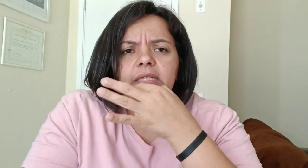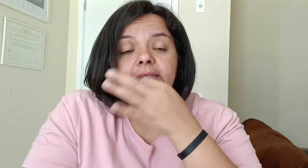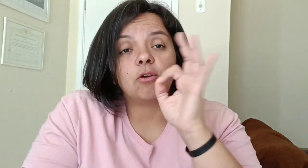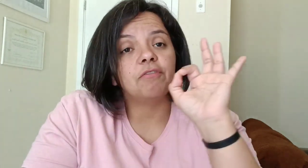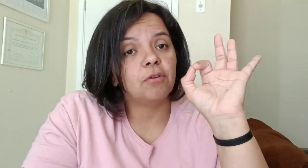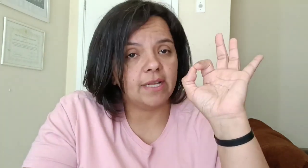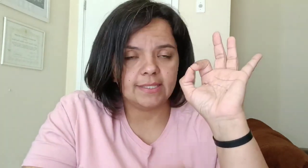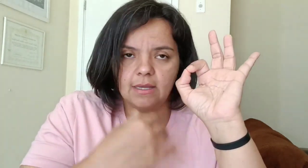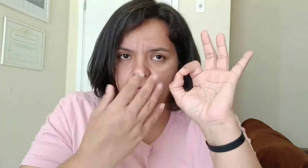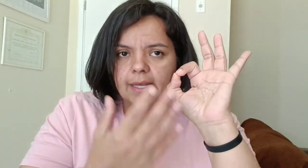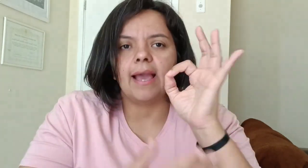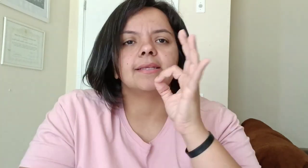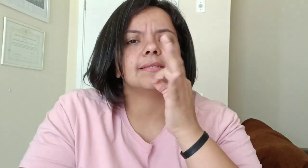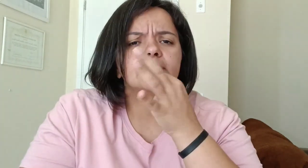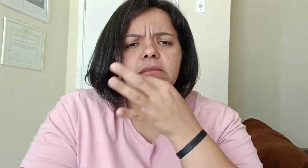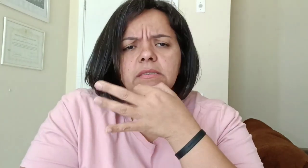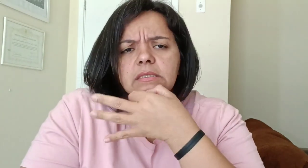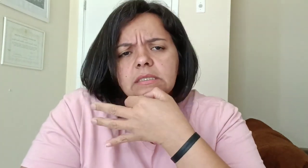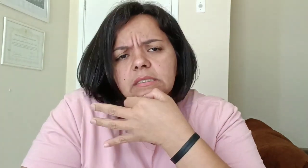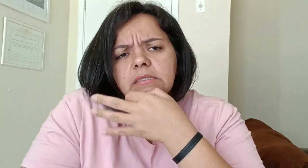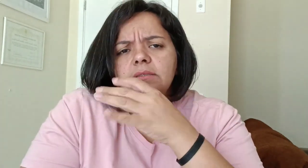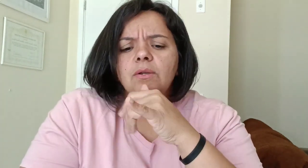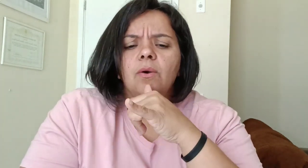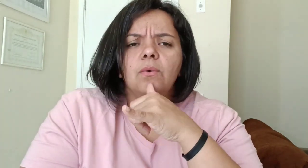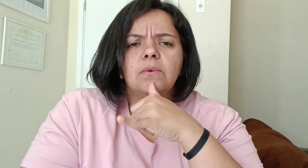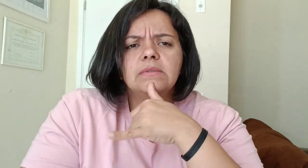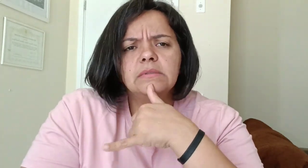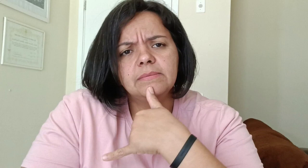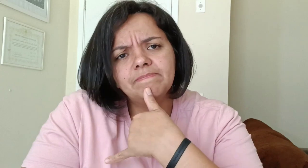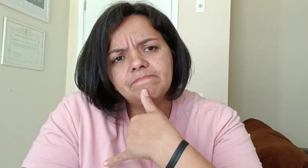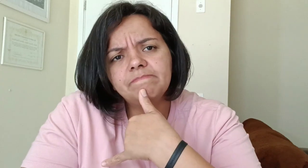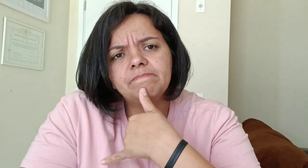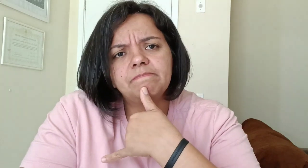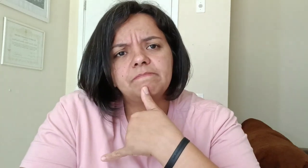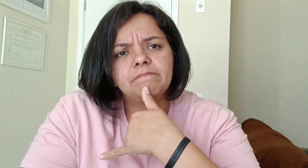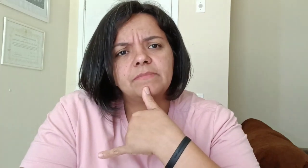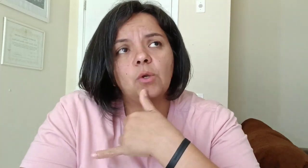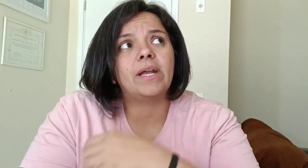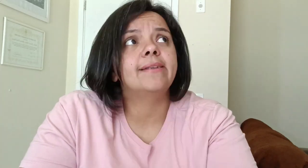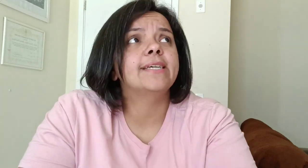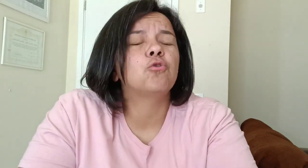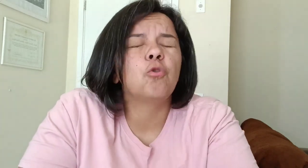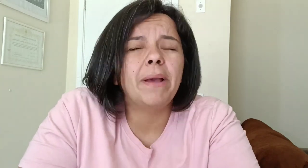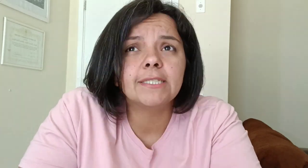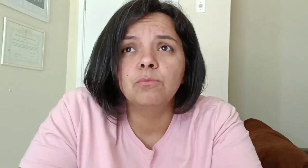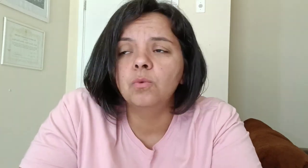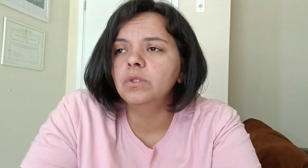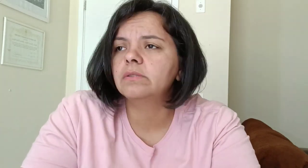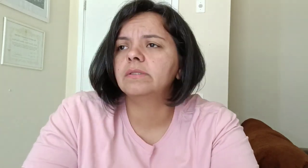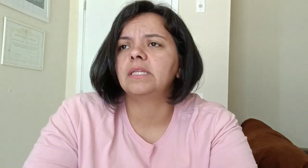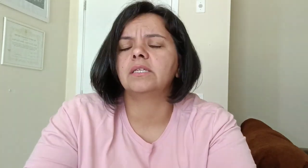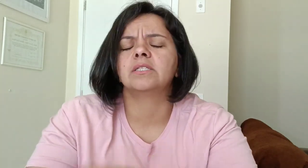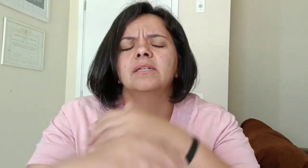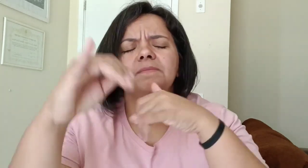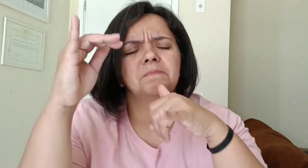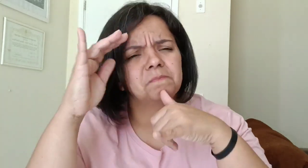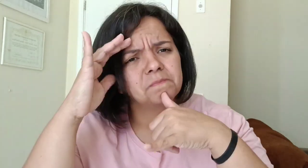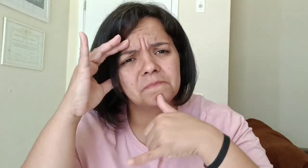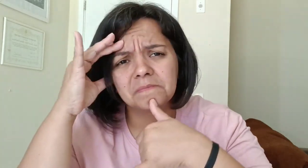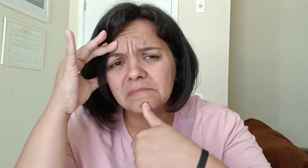Essa configuração, aliás. Ou, eu quero dizer que eu tô mais muito triste.